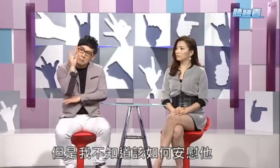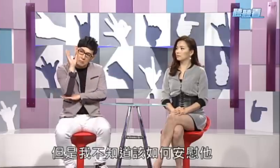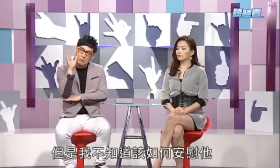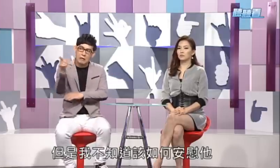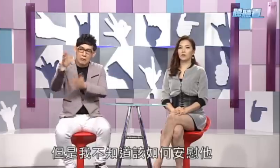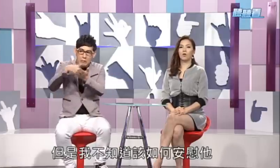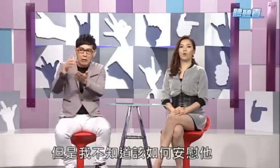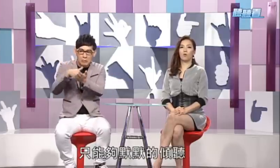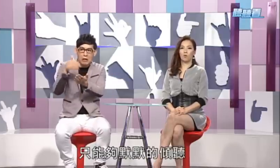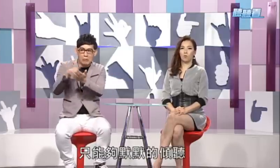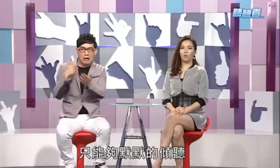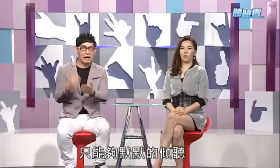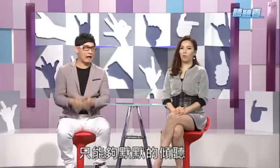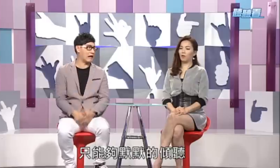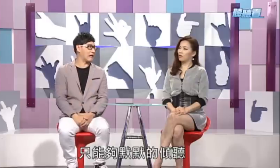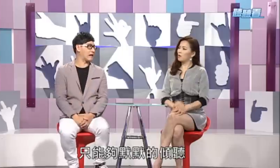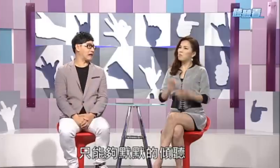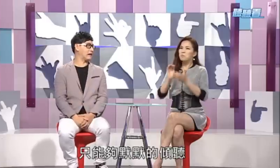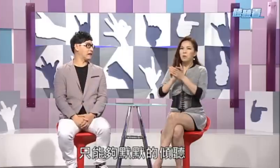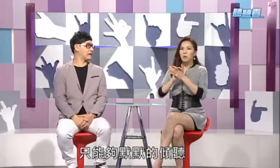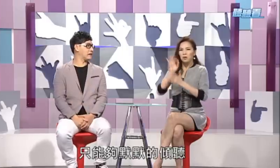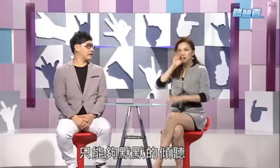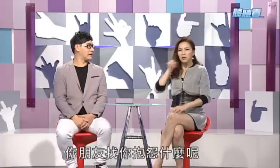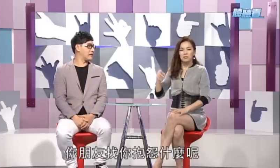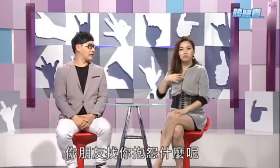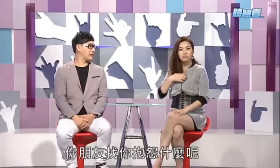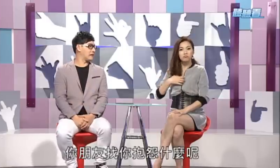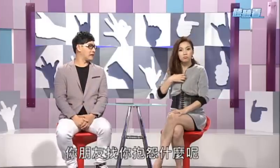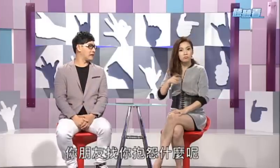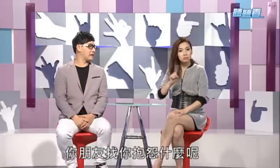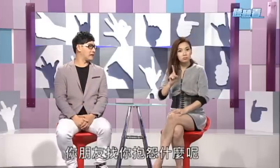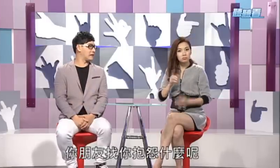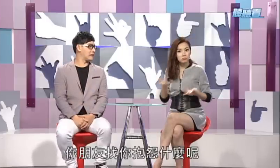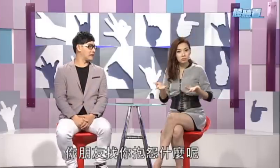慰他，只能够默默的倾听。 你朋友找你抱怨什么呢？